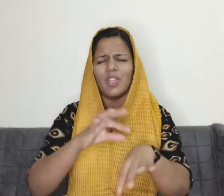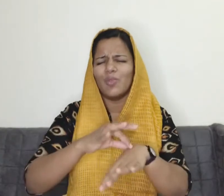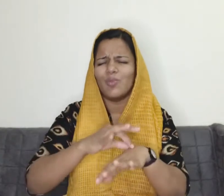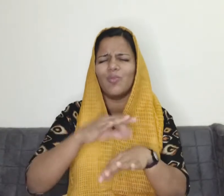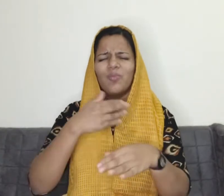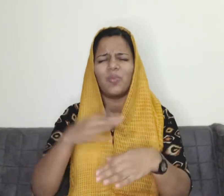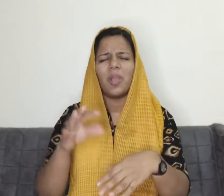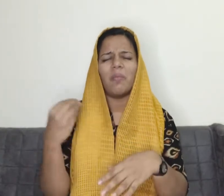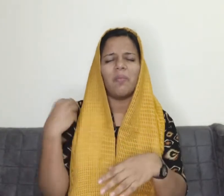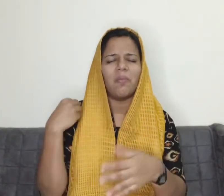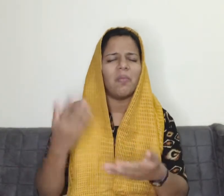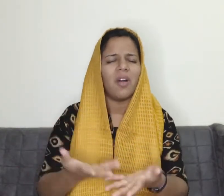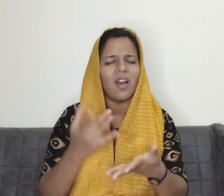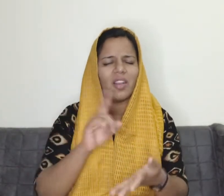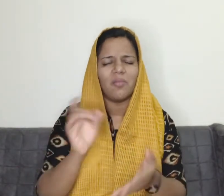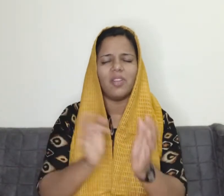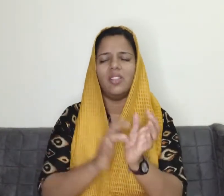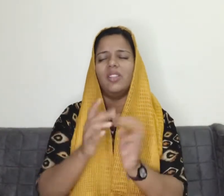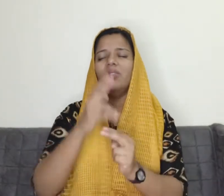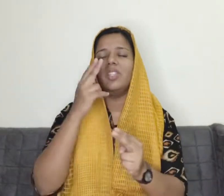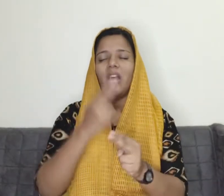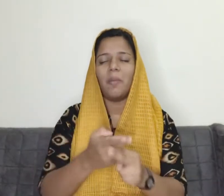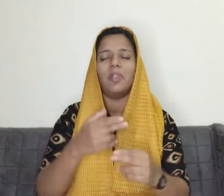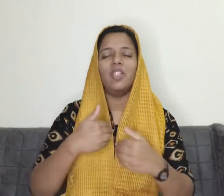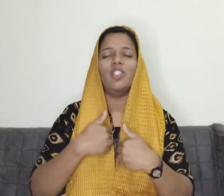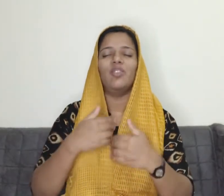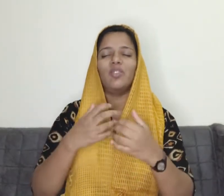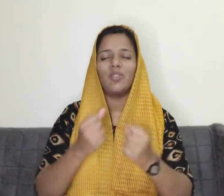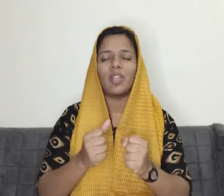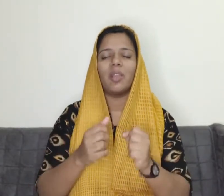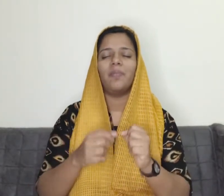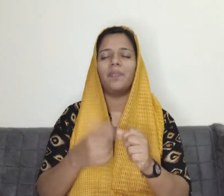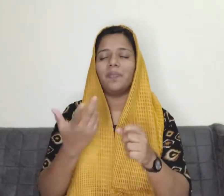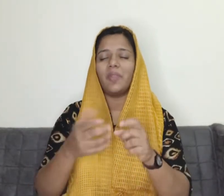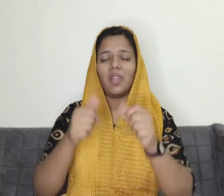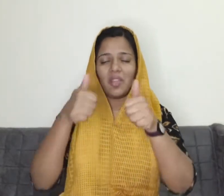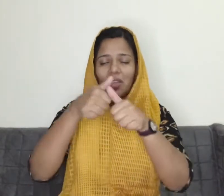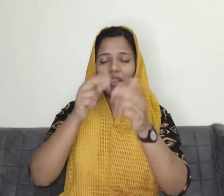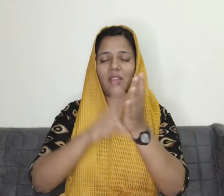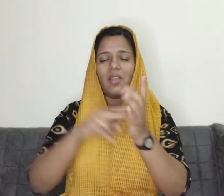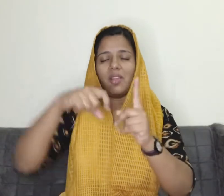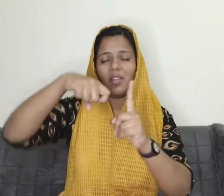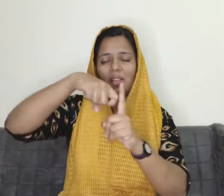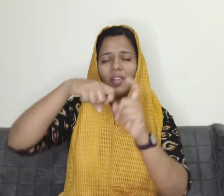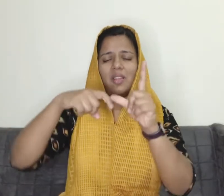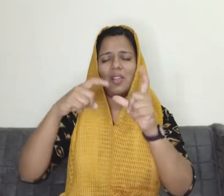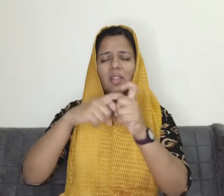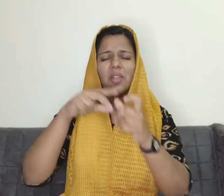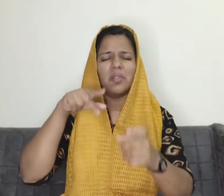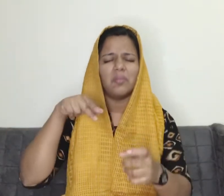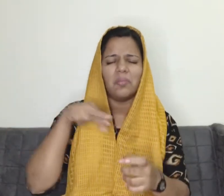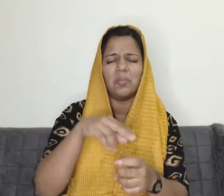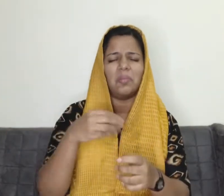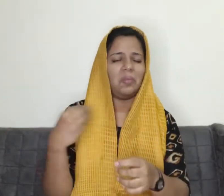ഭാരപ്പെട്ടിരിക്കുന്നവർക്ക് വേണ്ടി പ്രാർത്ഥിക്കുന്നു. ഈ പ്രഭാതത്തിൽ യേശുവിൻ്റെ നാമത്തിൽ അവർ സൗഖ്യമാകട്ടെ. കാലിൻ്റെ ഉപ്പൂറ്റിക്ക് വേദനയാൽ കാല് കുത്തുവാൻ കഴിയാതെ ഭാരപ്പെടുന്നവർക്ക് വേണ്ടി